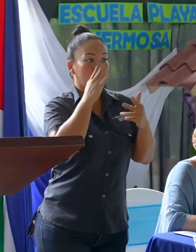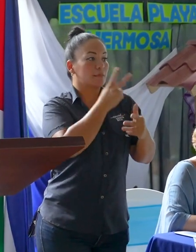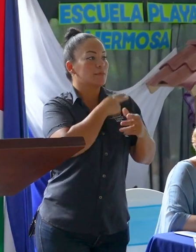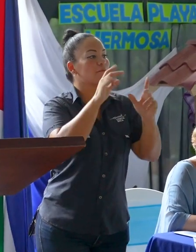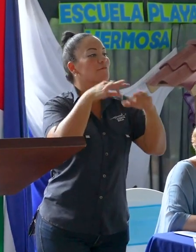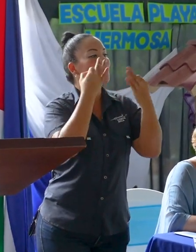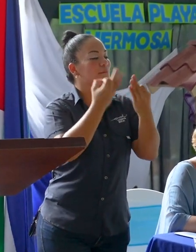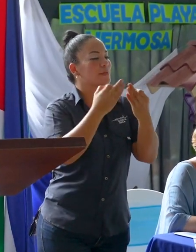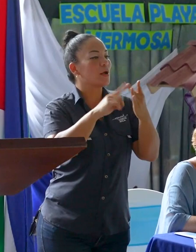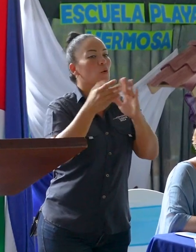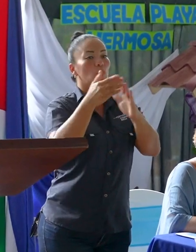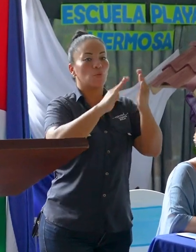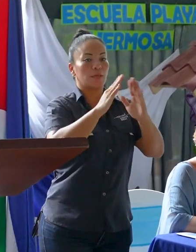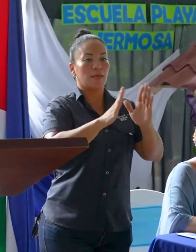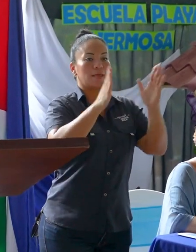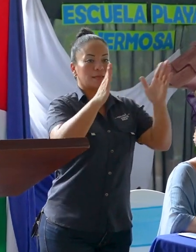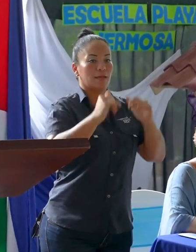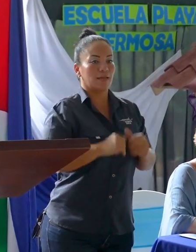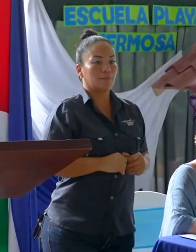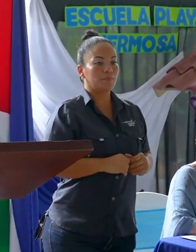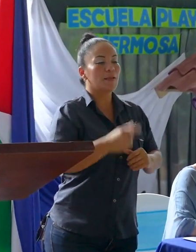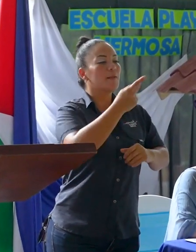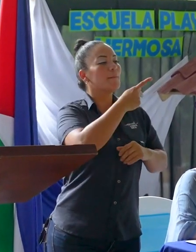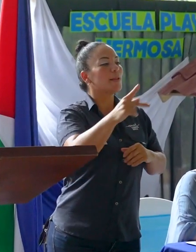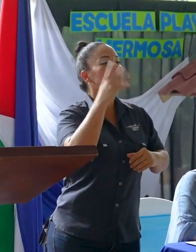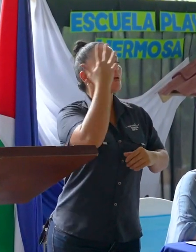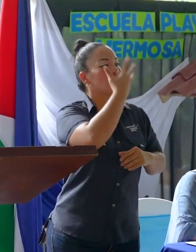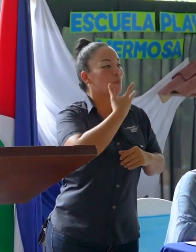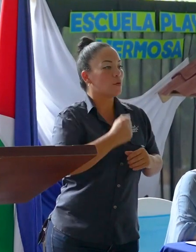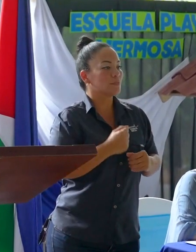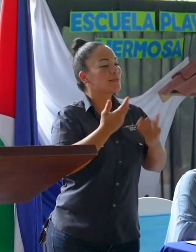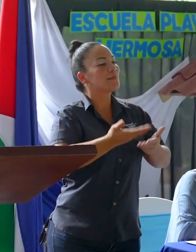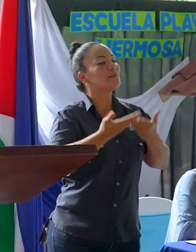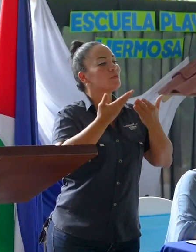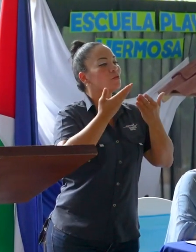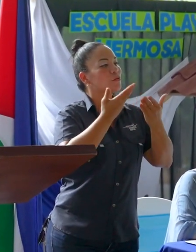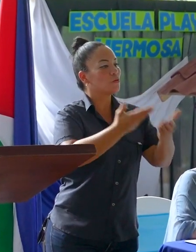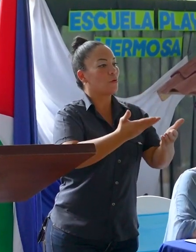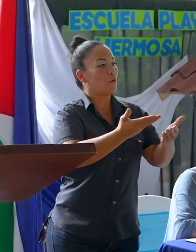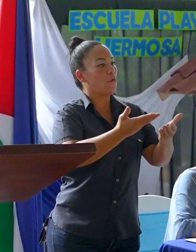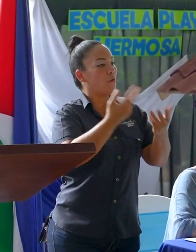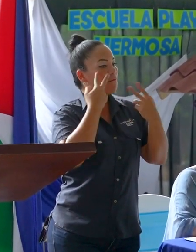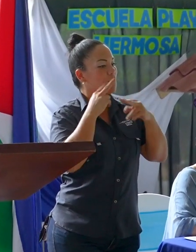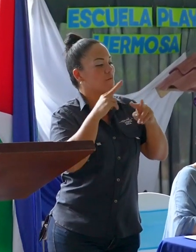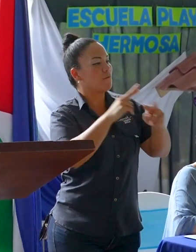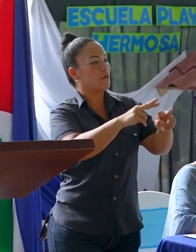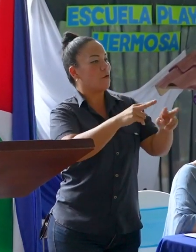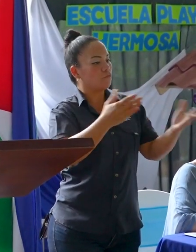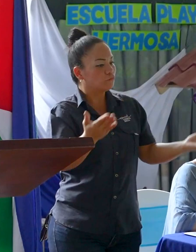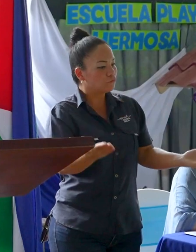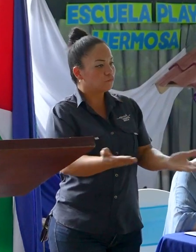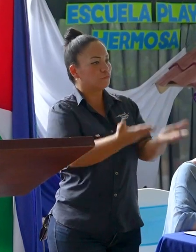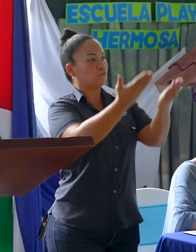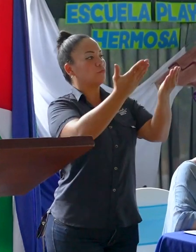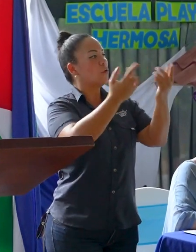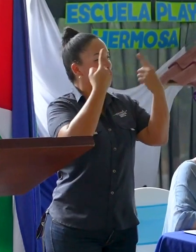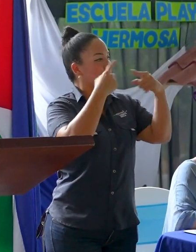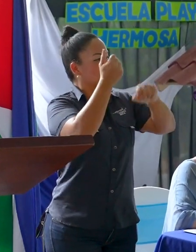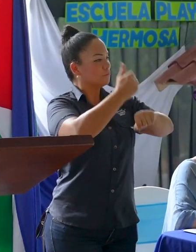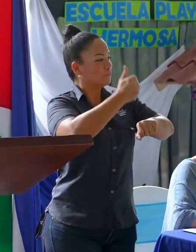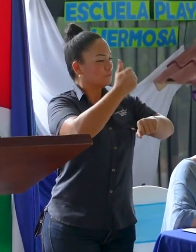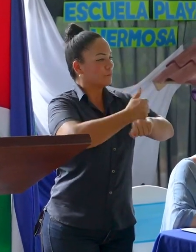de la comunidad en general, Playa Hermosa vio levantarse esta añorada